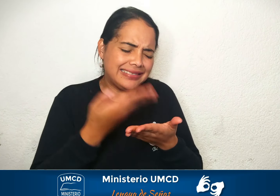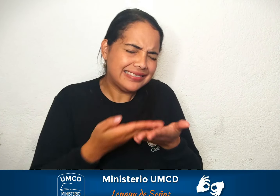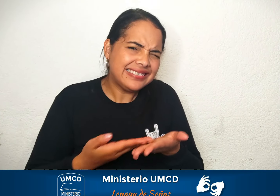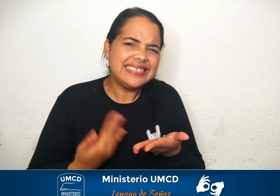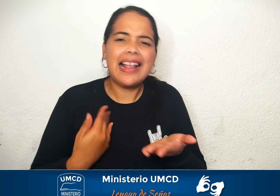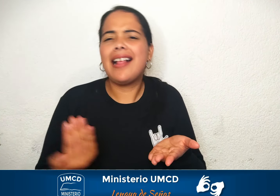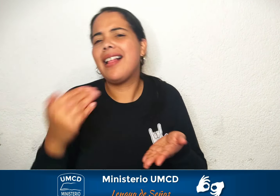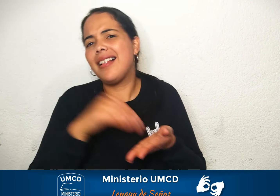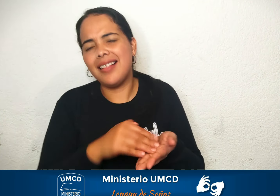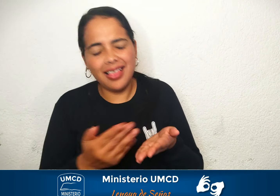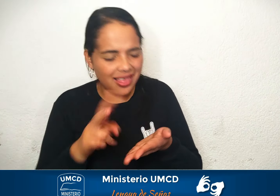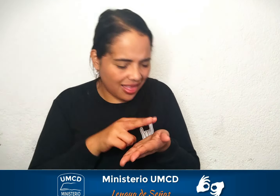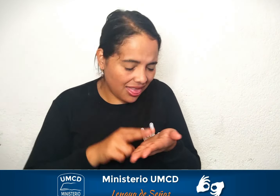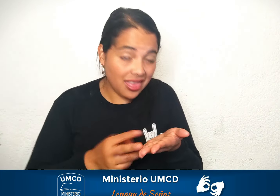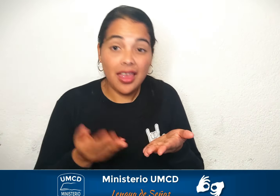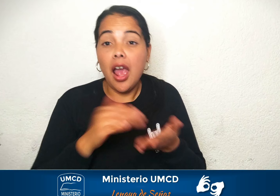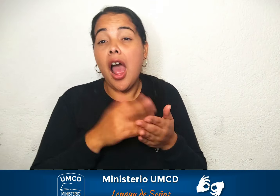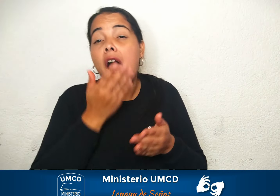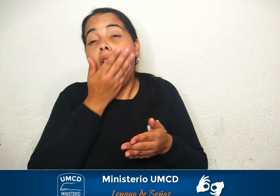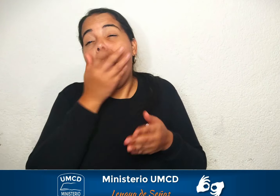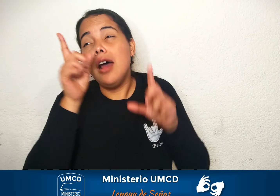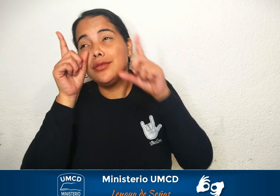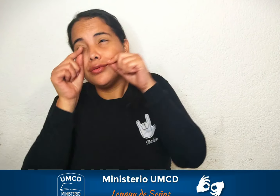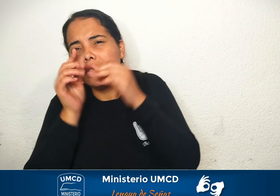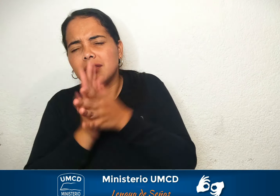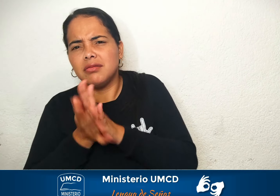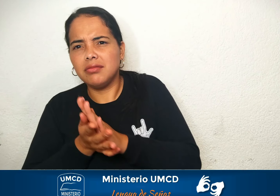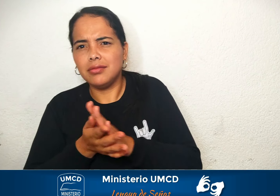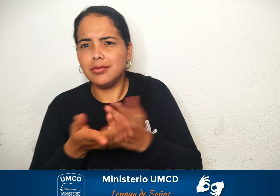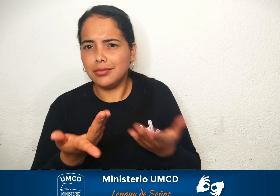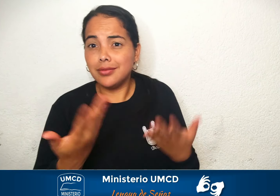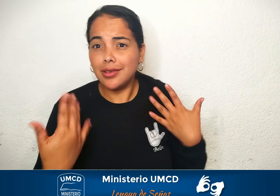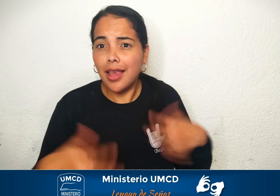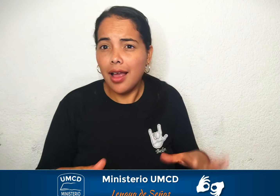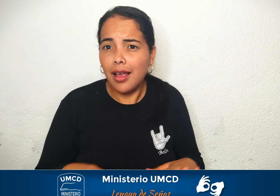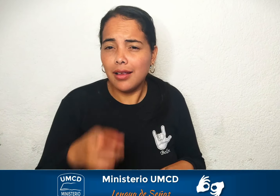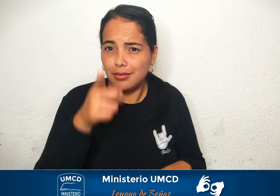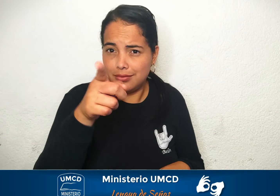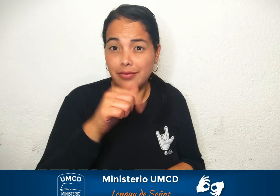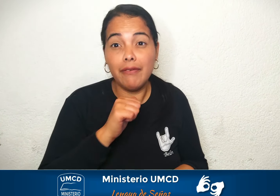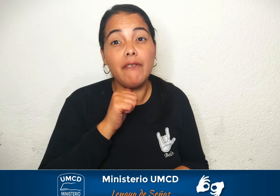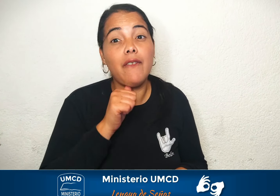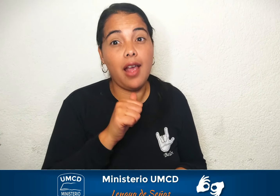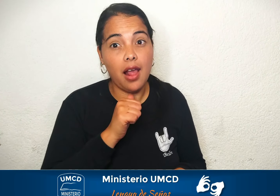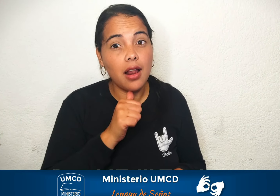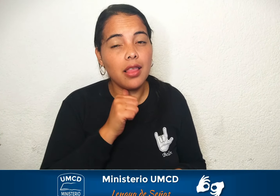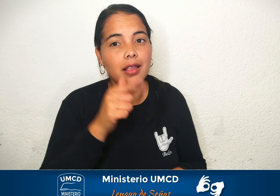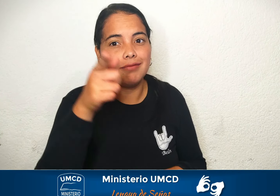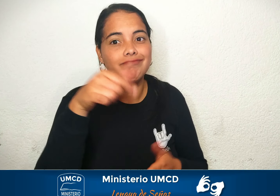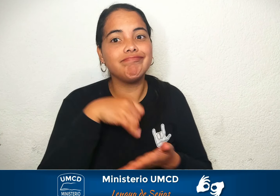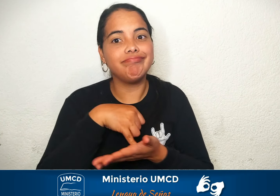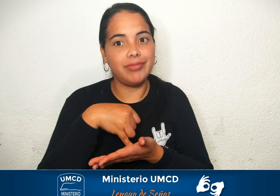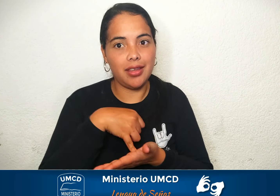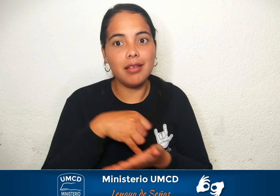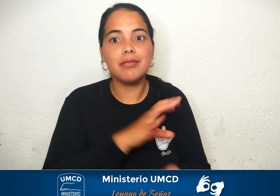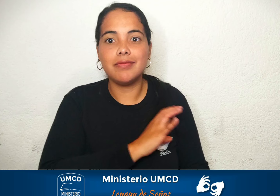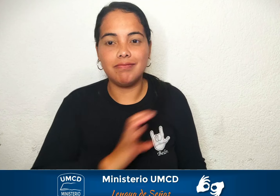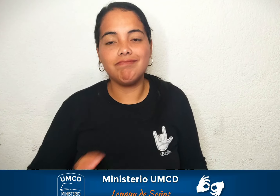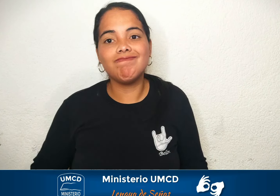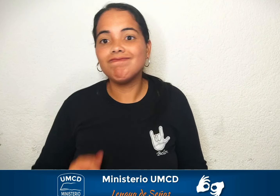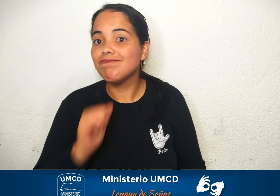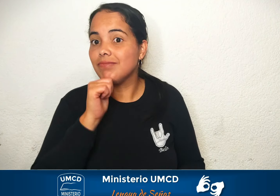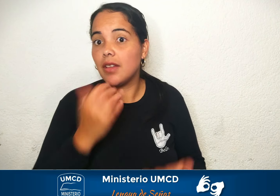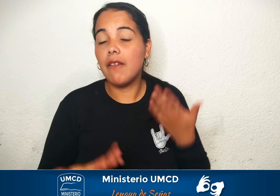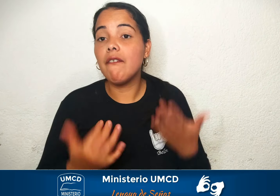que el versículo dice y cómo usted puede correctamente aplicarlo. Entonces tal vez ese es uno de los problemas que usted